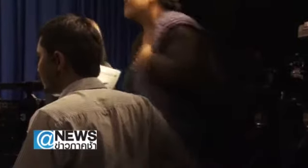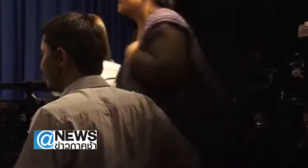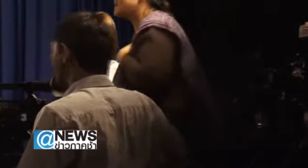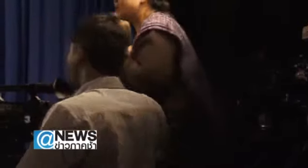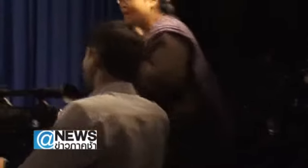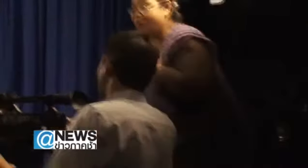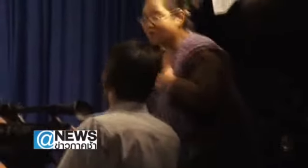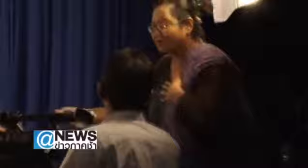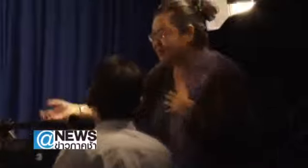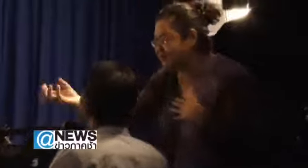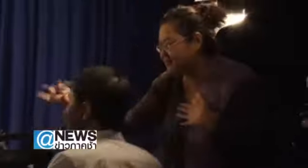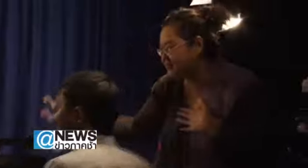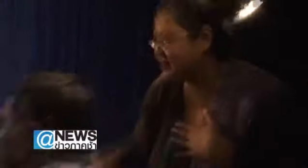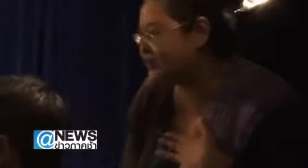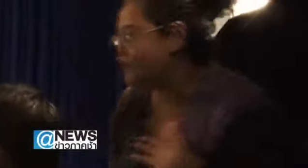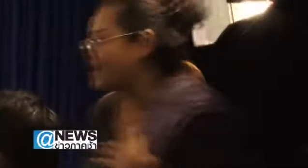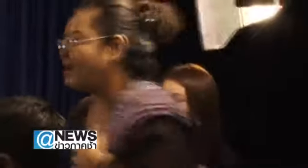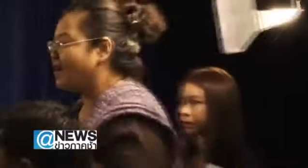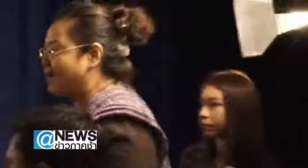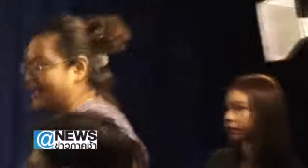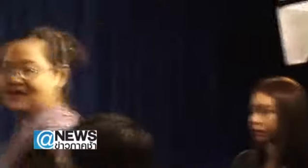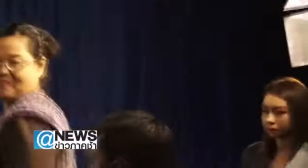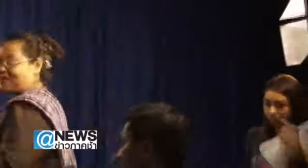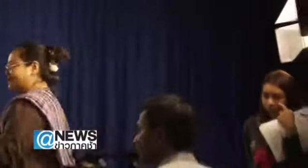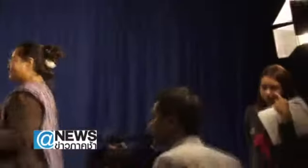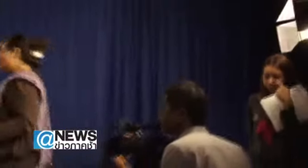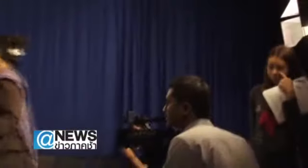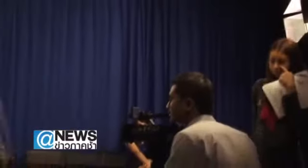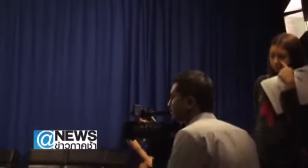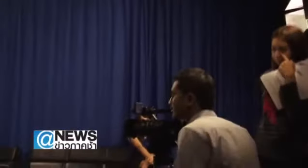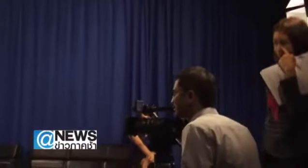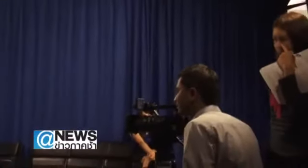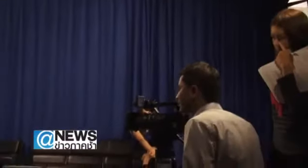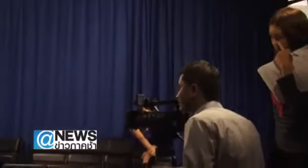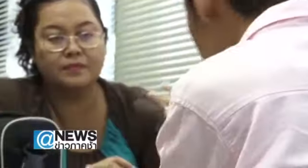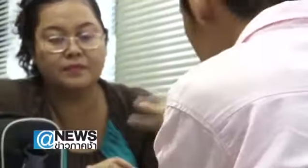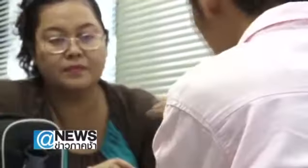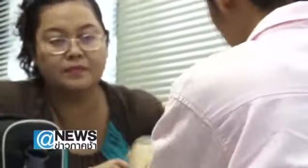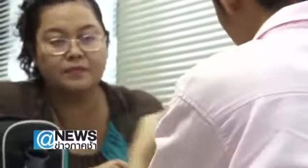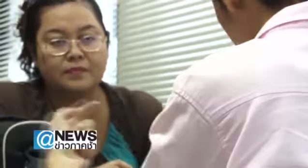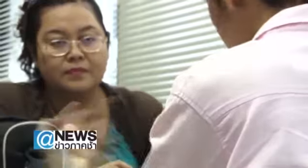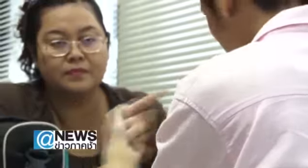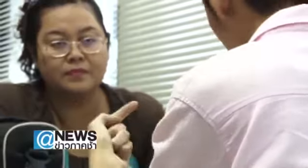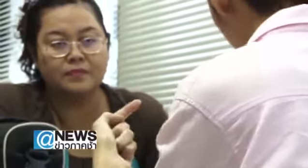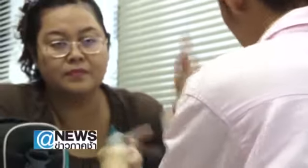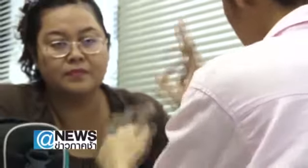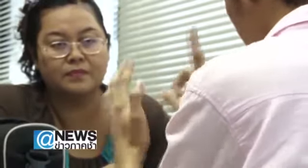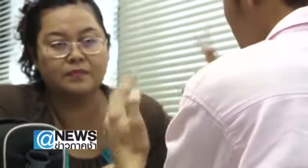ตครับตอนนี้เราพยายามจะเวิร์กช็อปพัฒนาให้คนหูหนวกเนี่ยมาเรียนรู้กล้องหรือว่าให้เขาคิดคำถามในรายการได้ให้เขาคิดสคริปต์